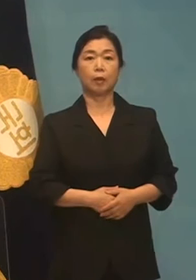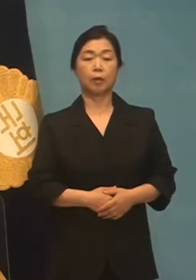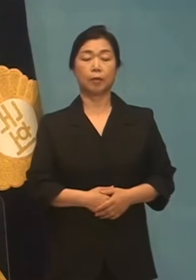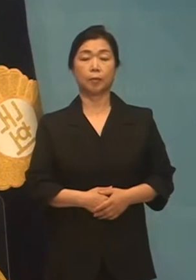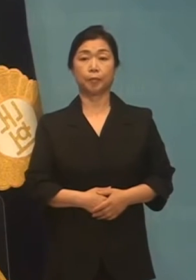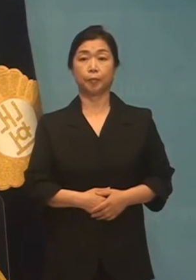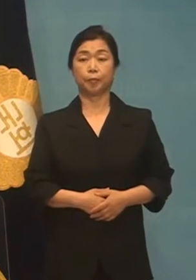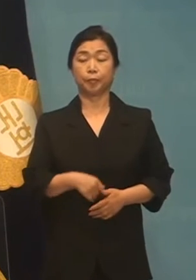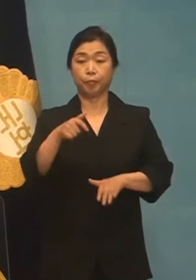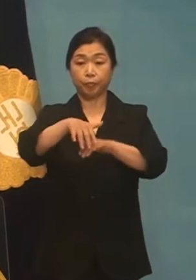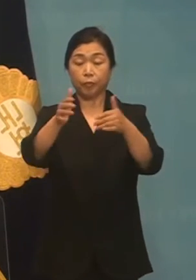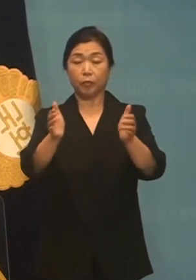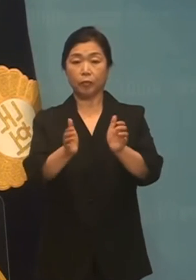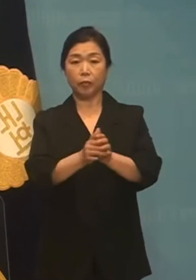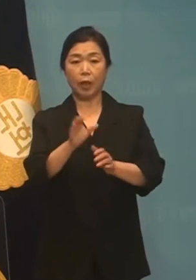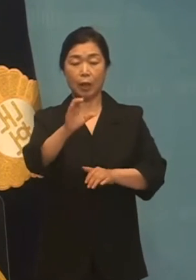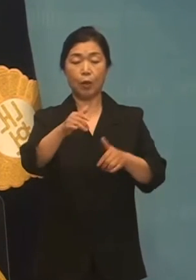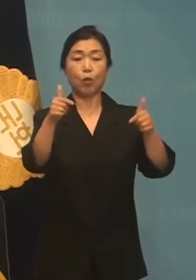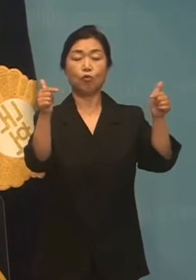네, 민주당의